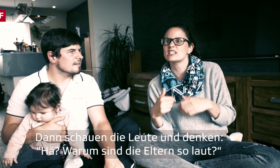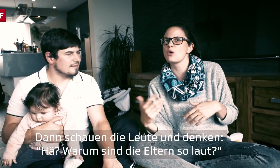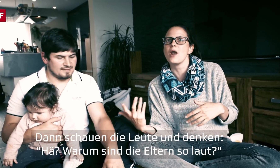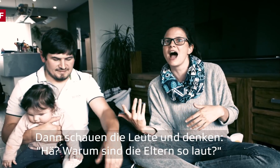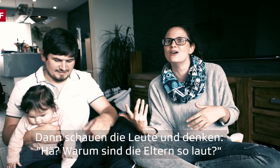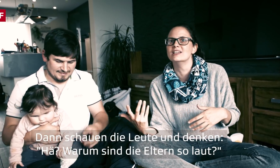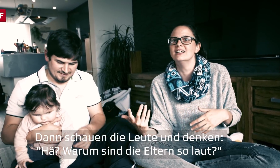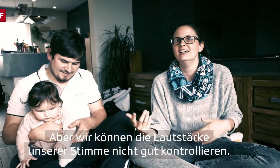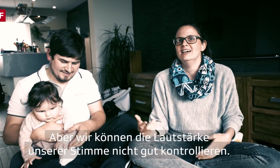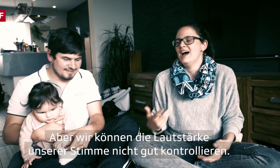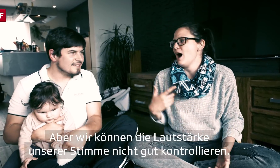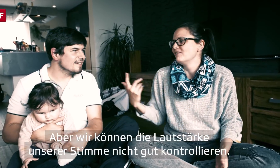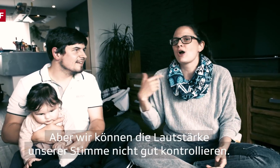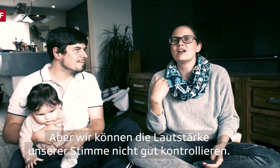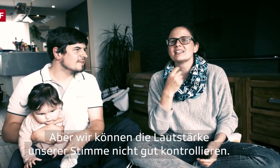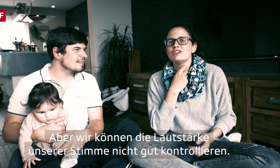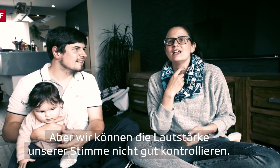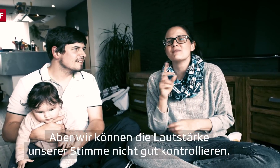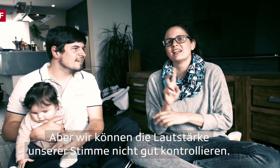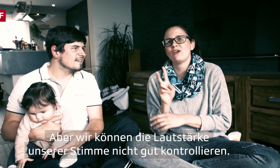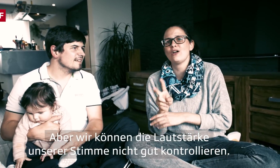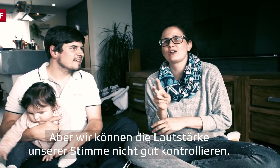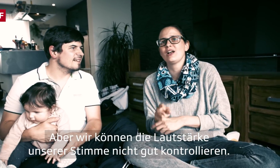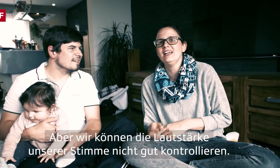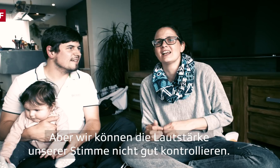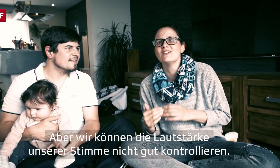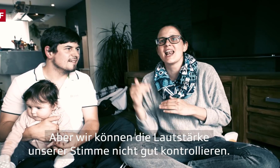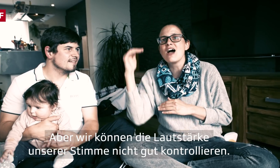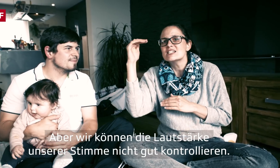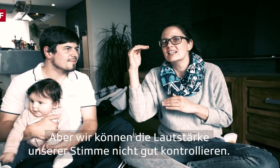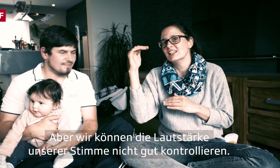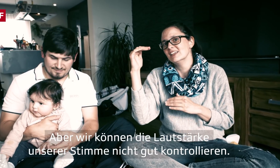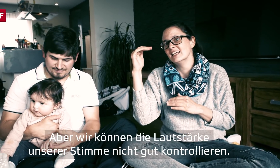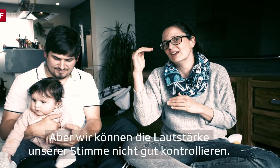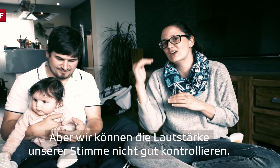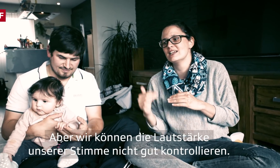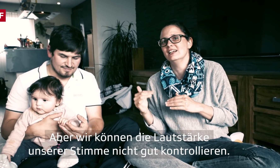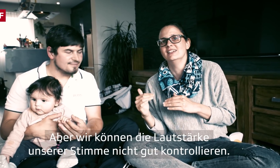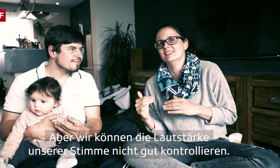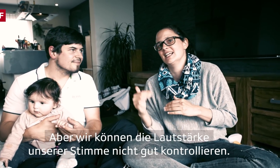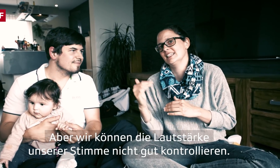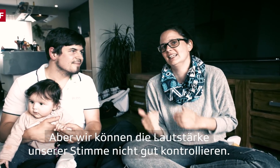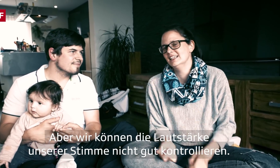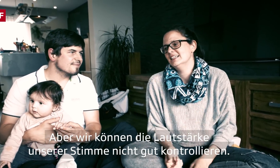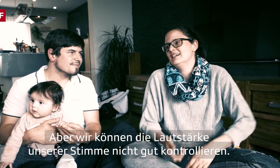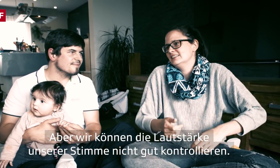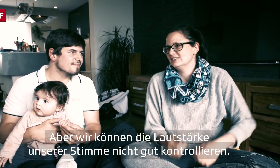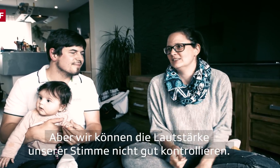so laut? Aber wir können das Ding nicht kontrollieren, wie laut sind wir, oder?